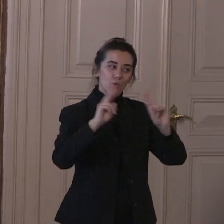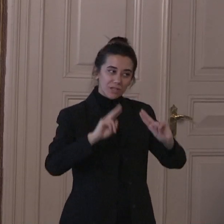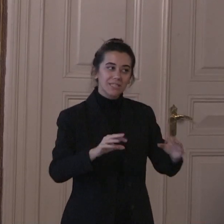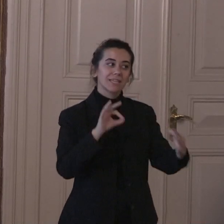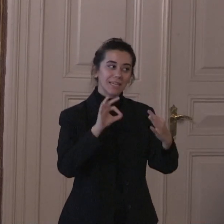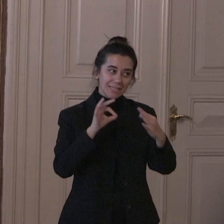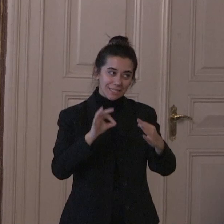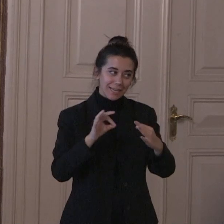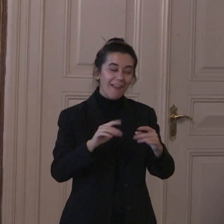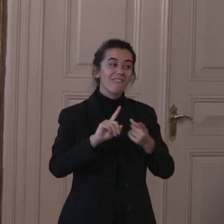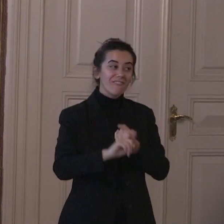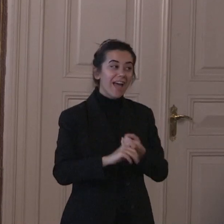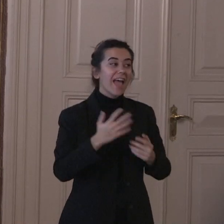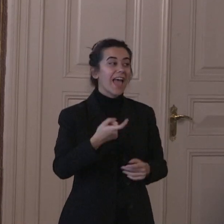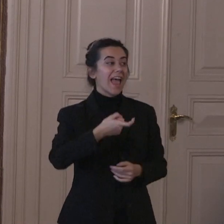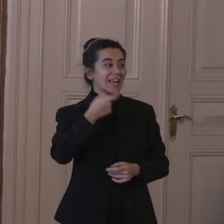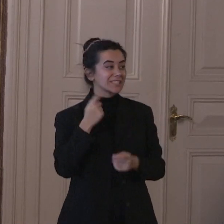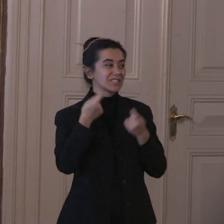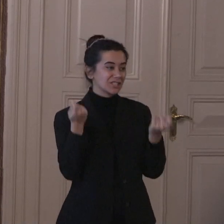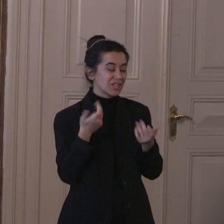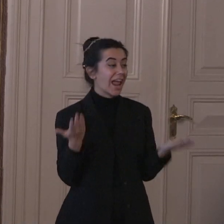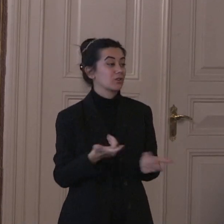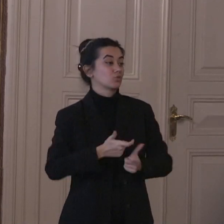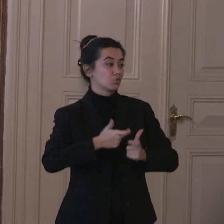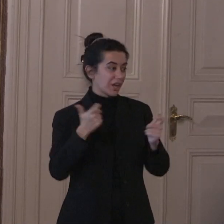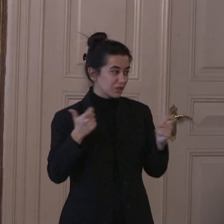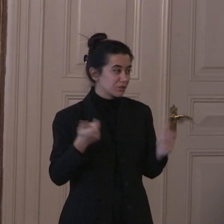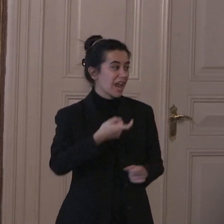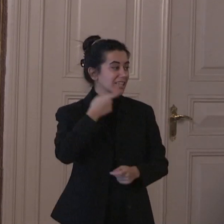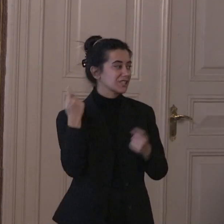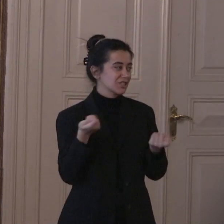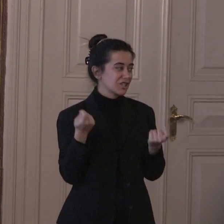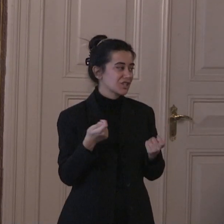Zamanlı Eski Çalışanı Sayın Mehmet Emin Altuntaş'ı davet ediyoruz. Buyurun lütfen.